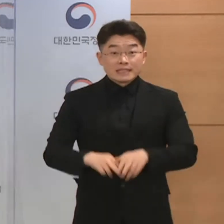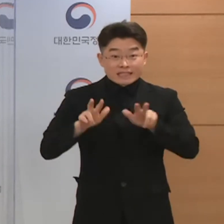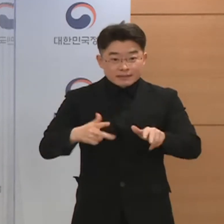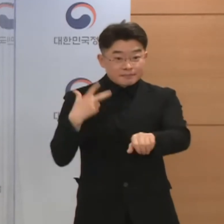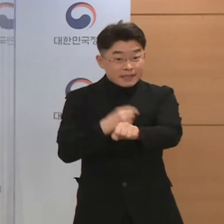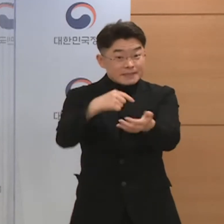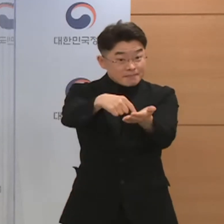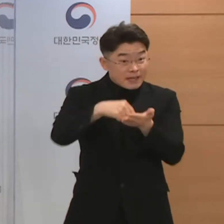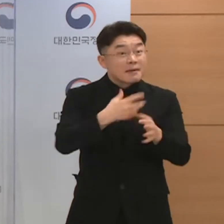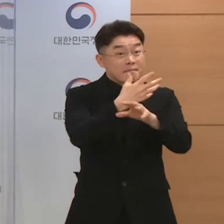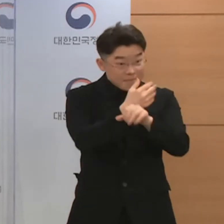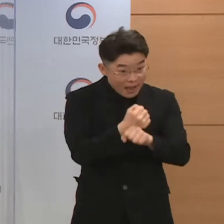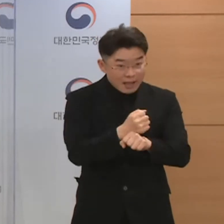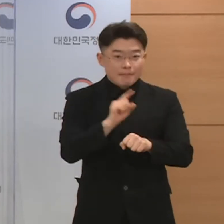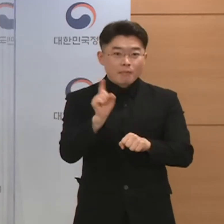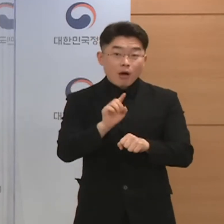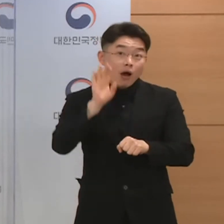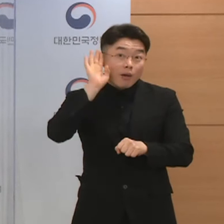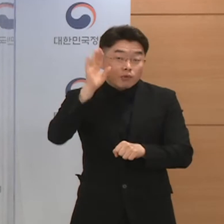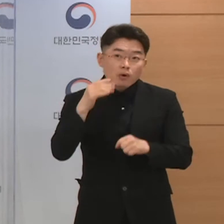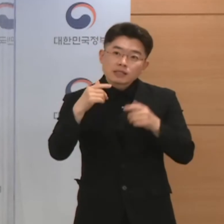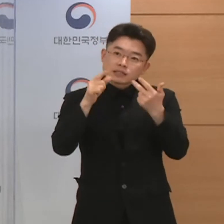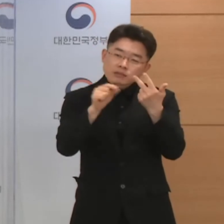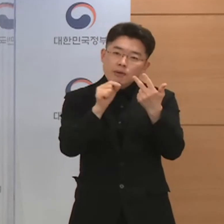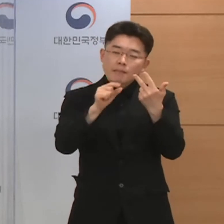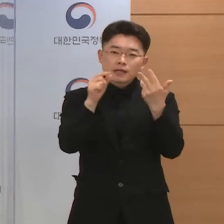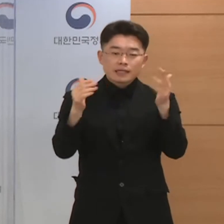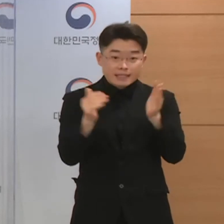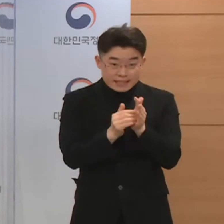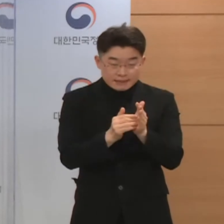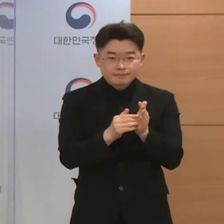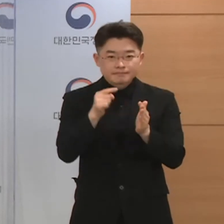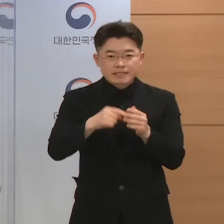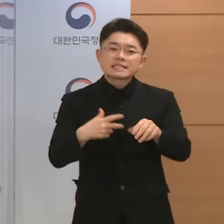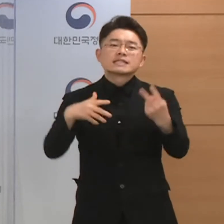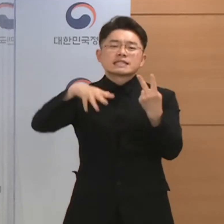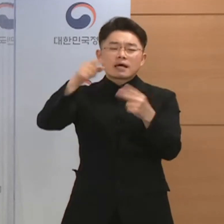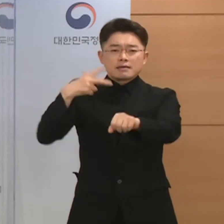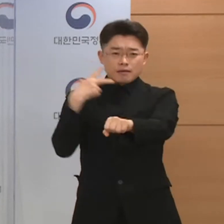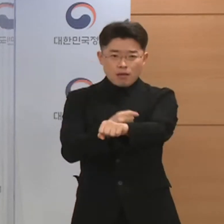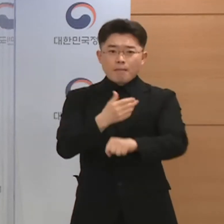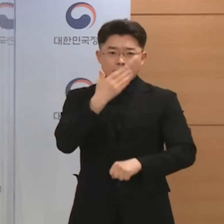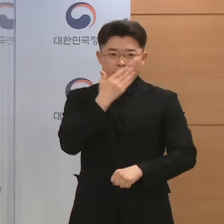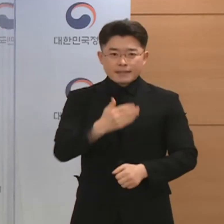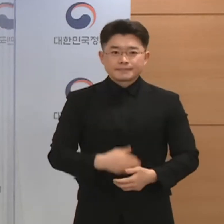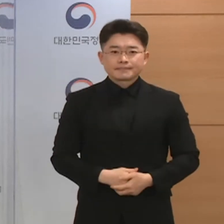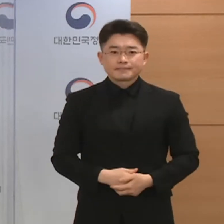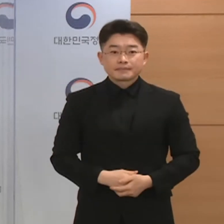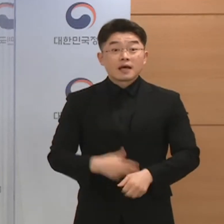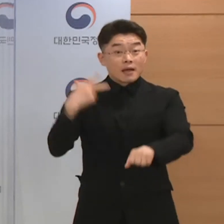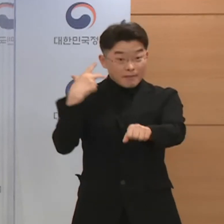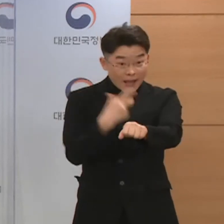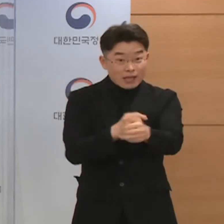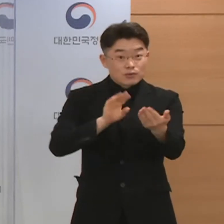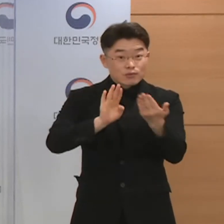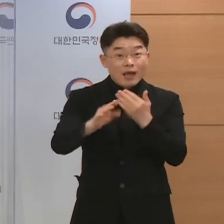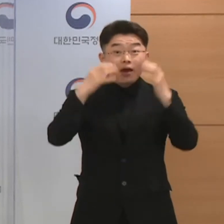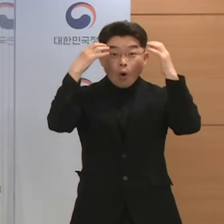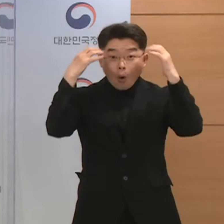예약하시면 이번 여름에는 2차 접종까지 완료하실 수 있습니다. 예방접종을 받으시면 이번